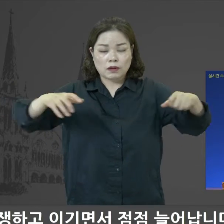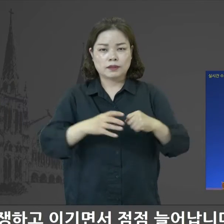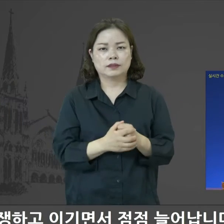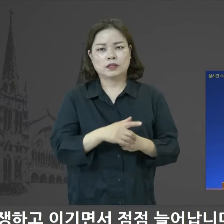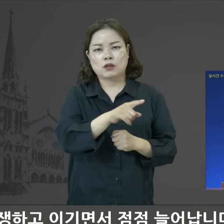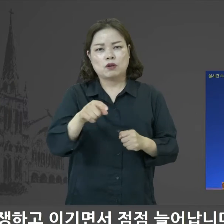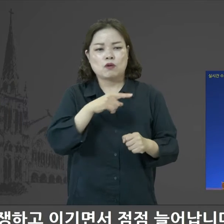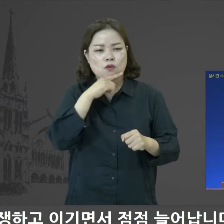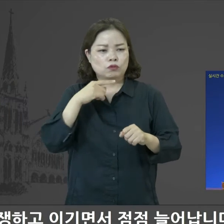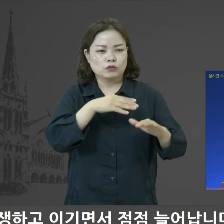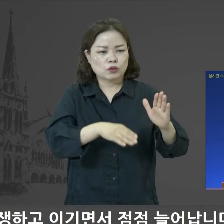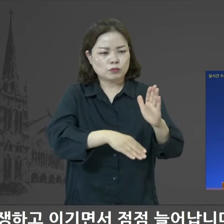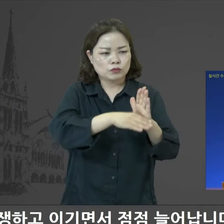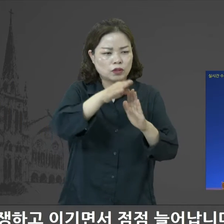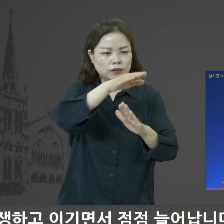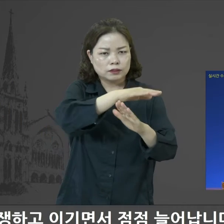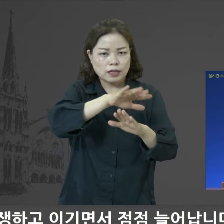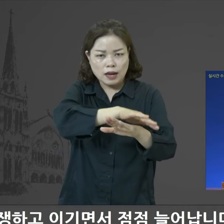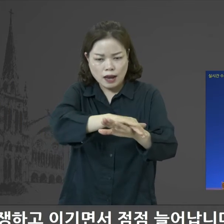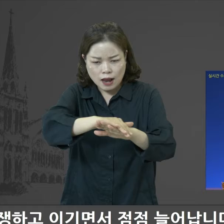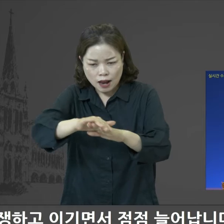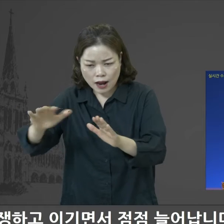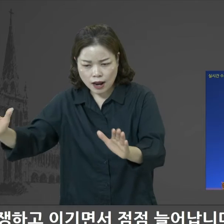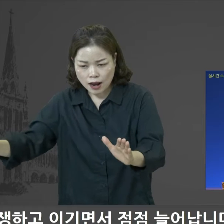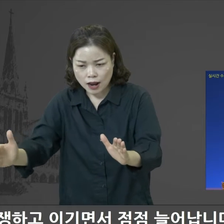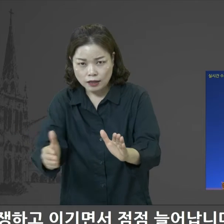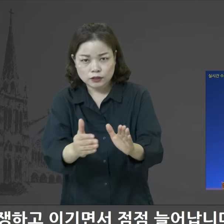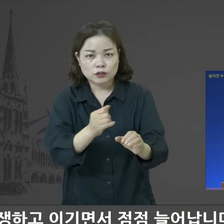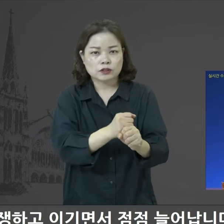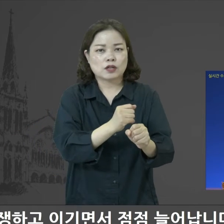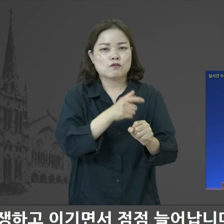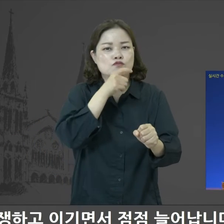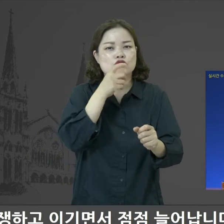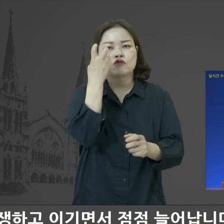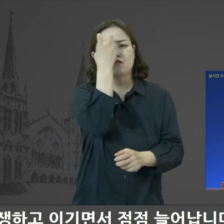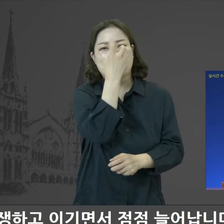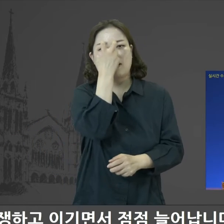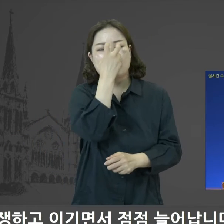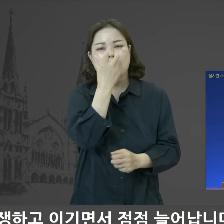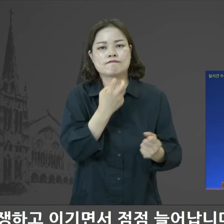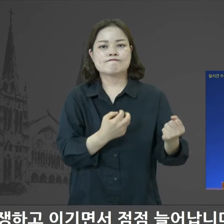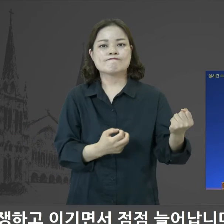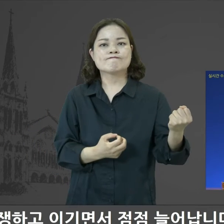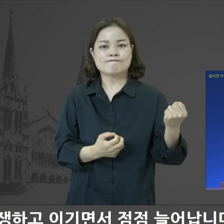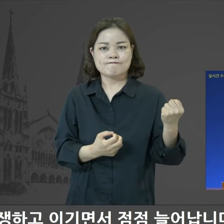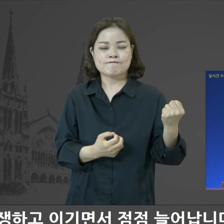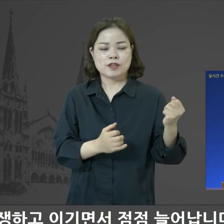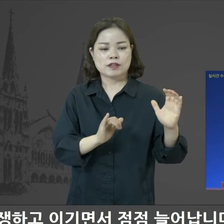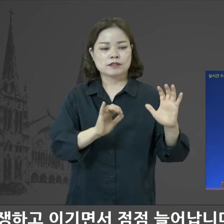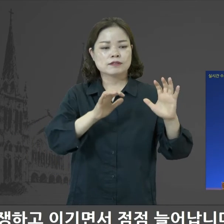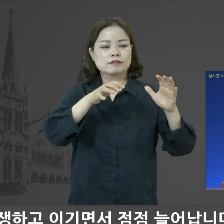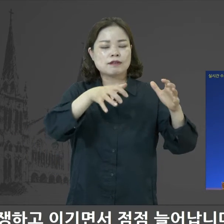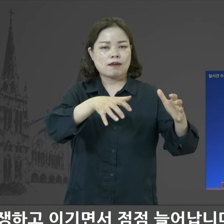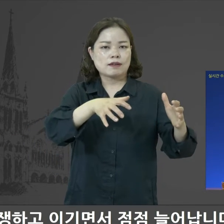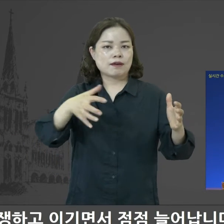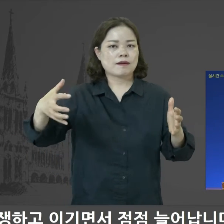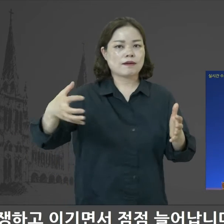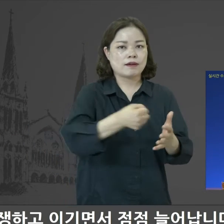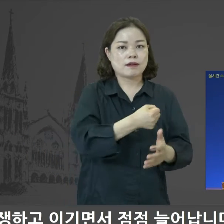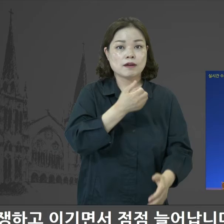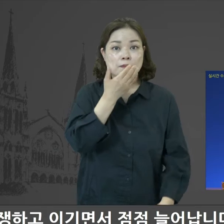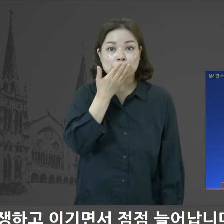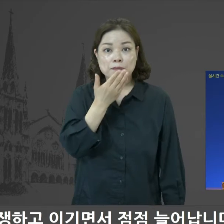물을 잘 가두고 가뭄으로부터 물을 잘 다스리는 나라가 힘과 권력, 세계 패권을